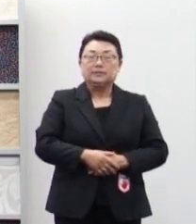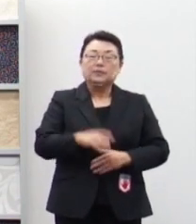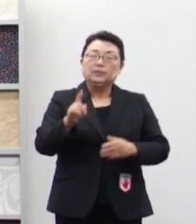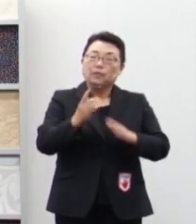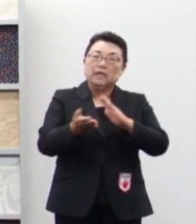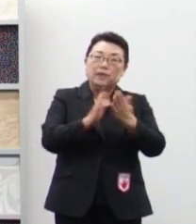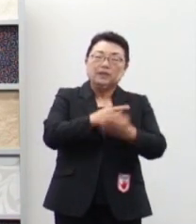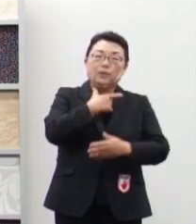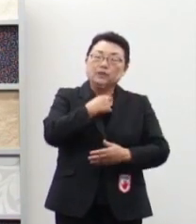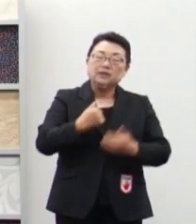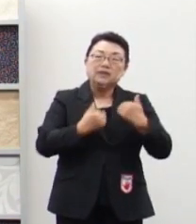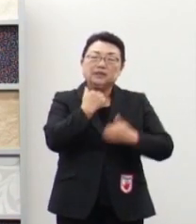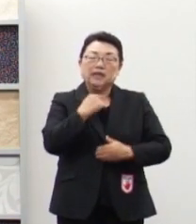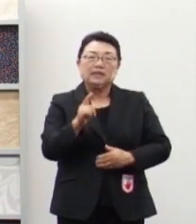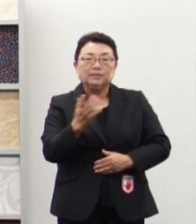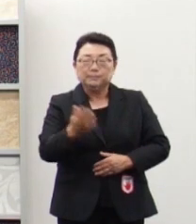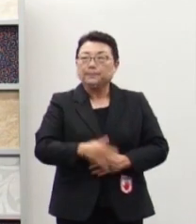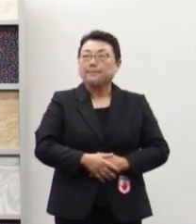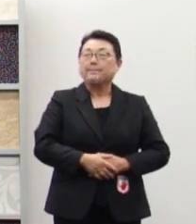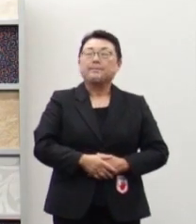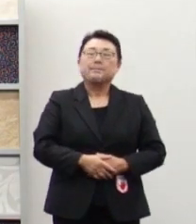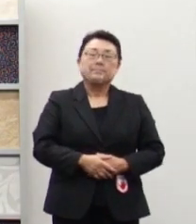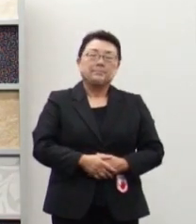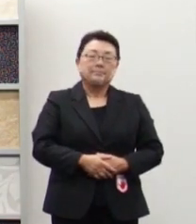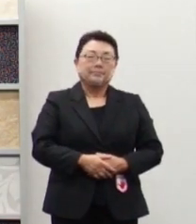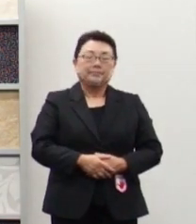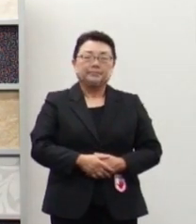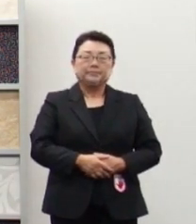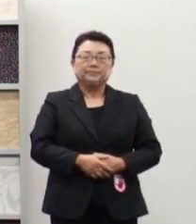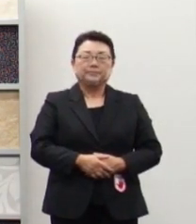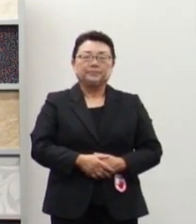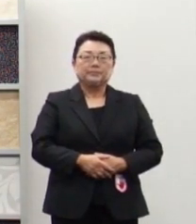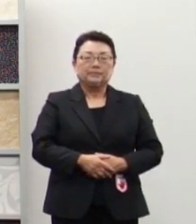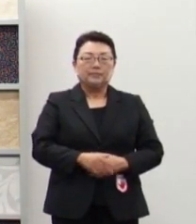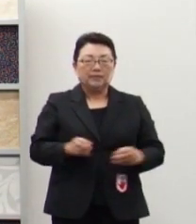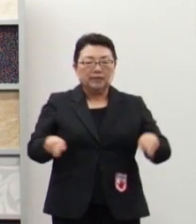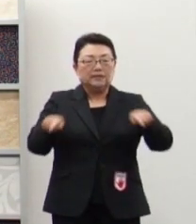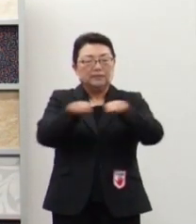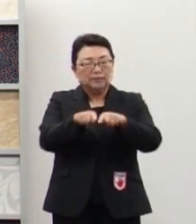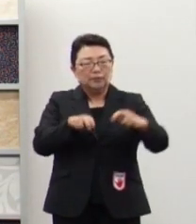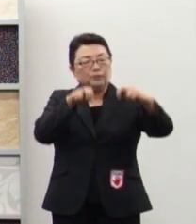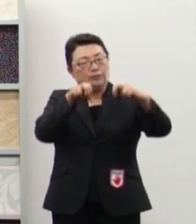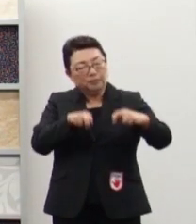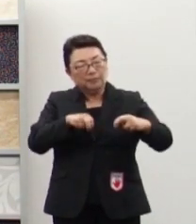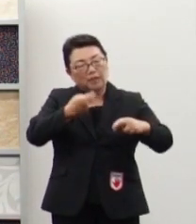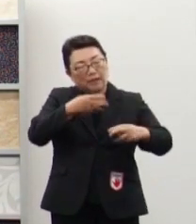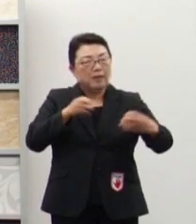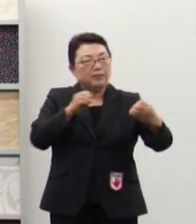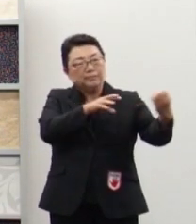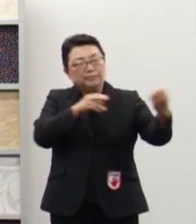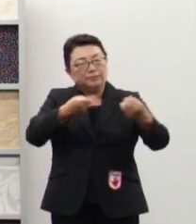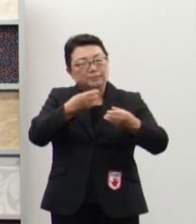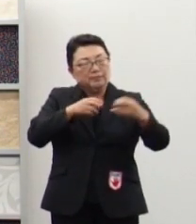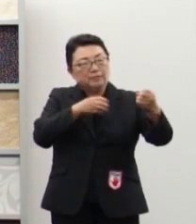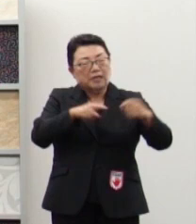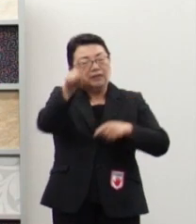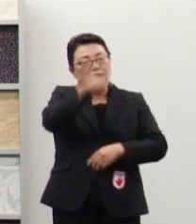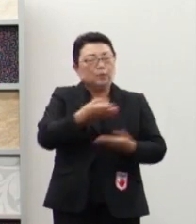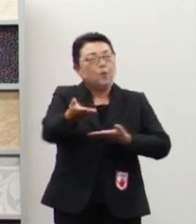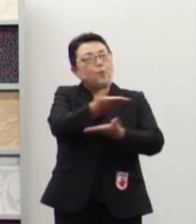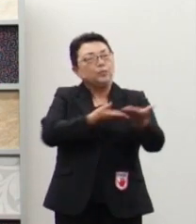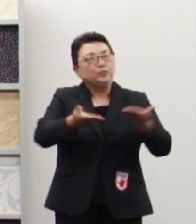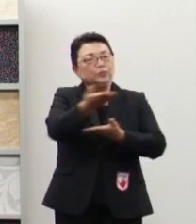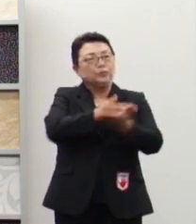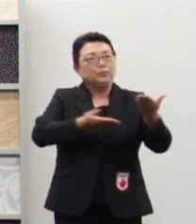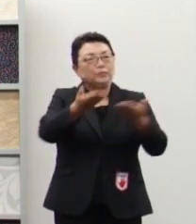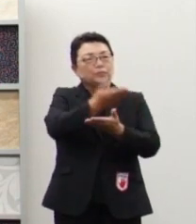ていけばいいなというふうにお考えですか。 そうですね、そもそも会食はやっぱりこう人と人とのこう交流をするために、や